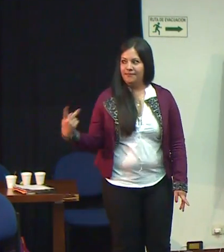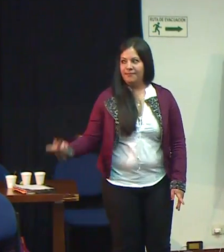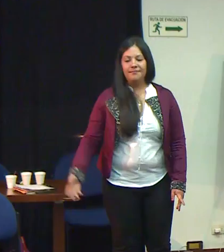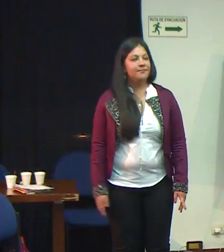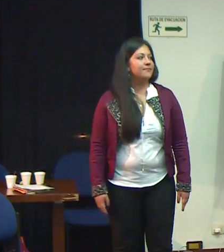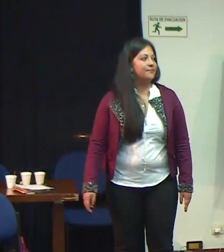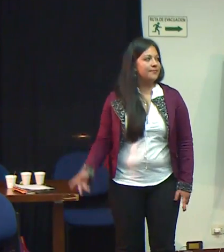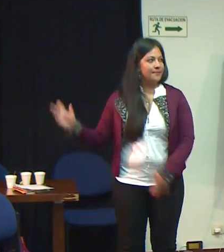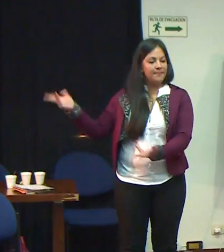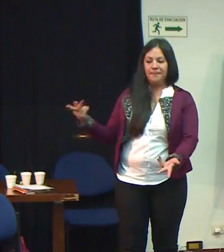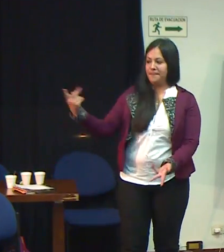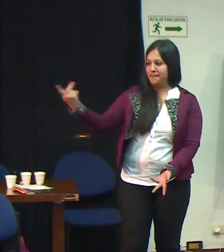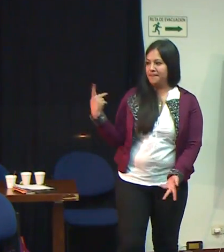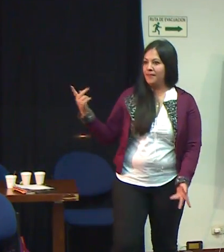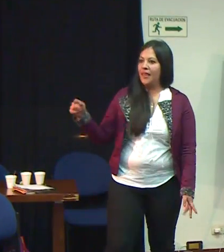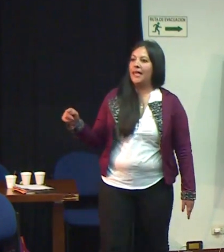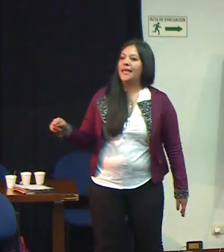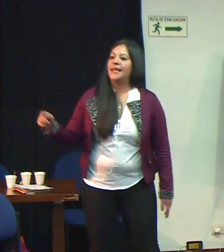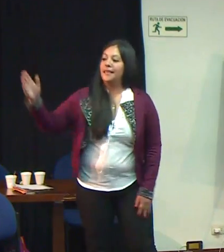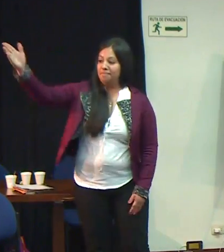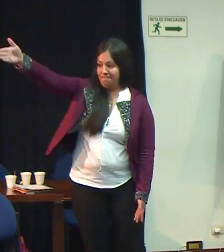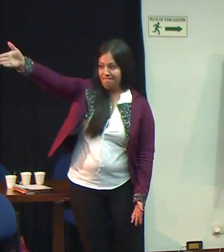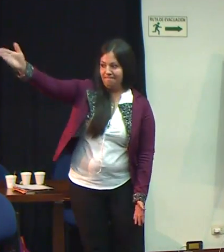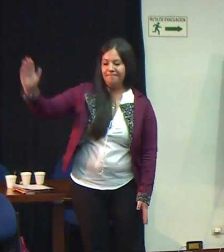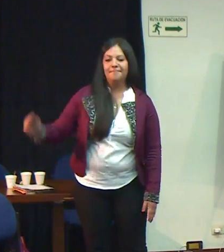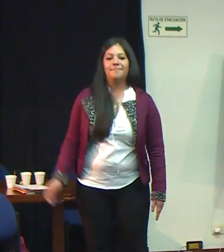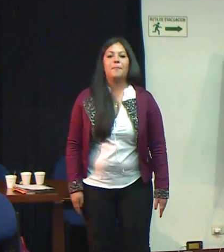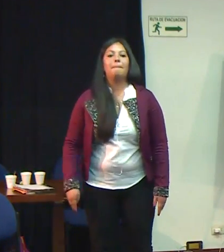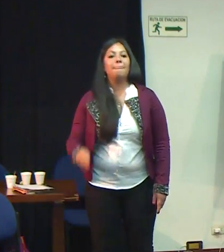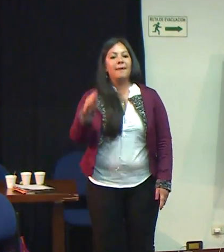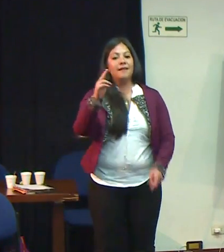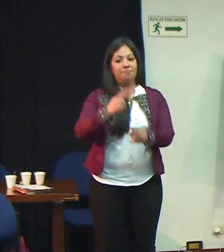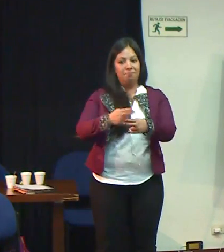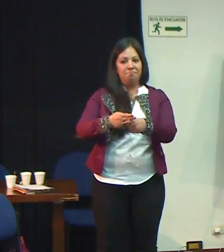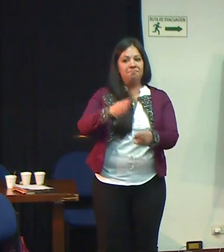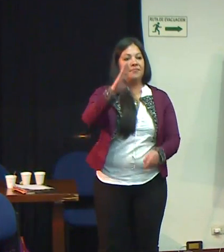Ahora le doy la bienvenida